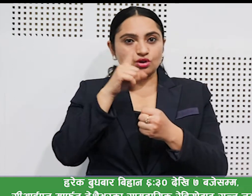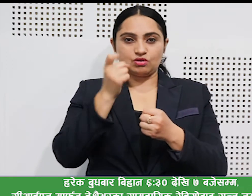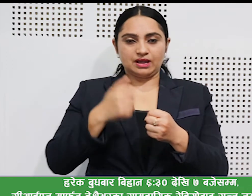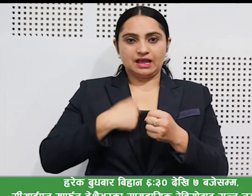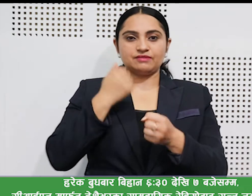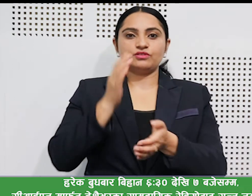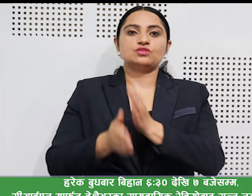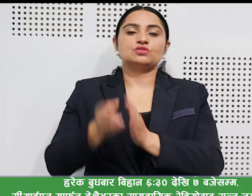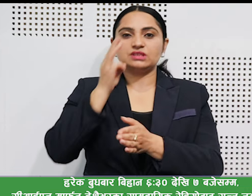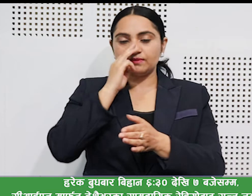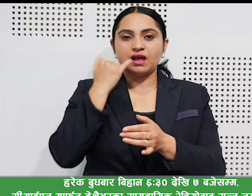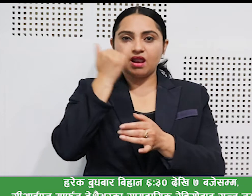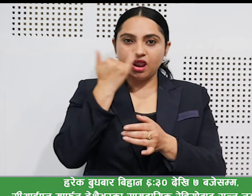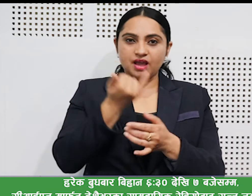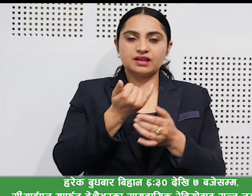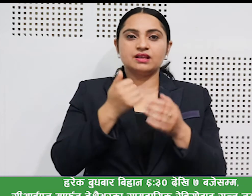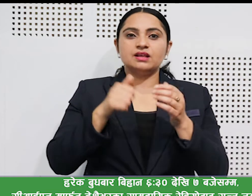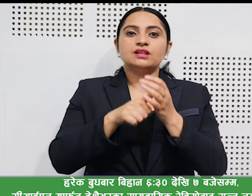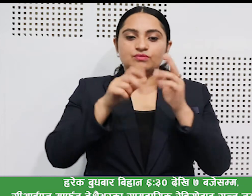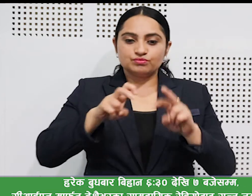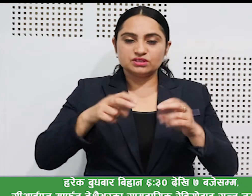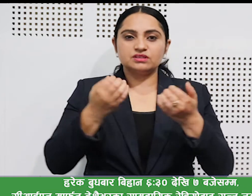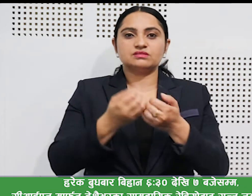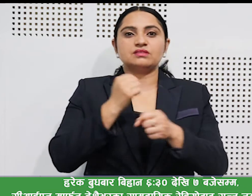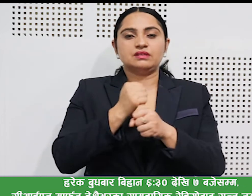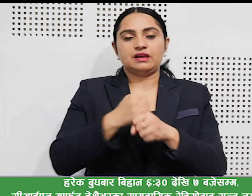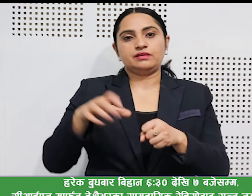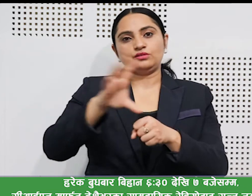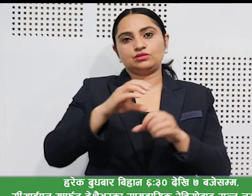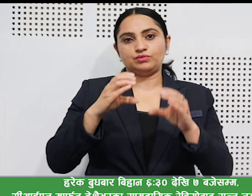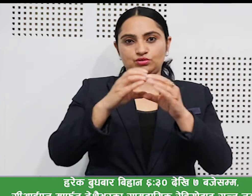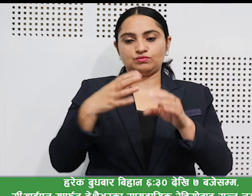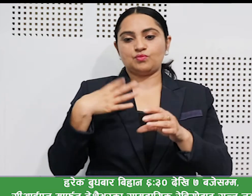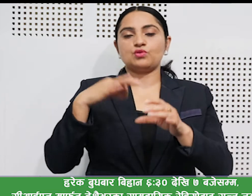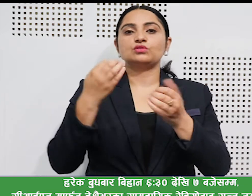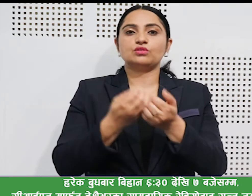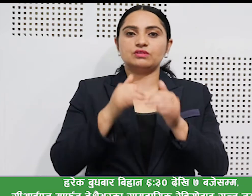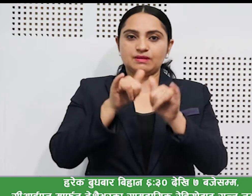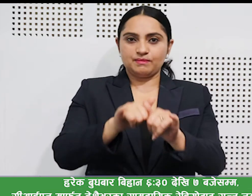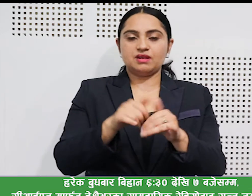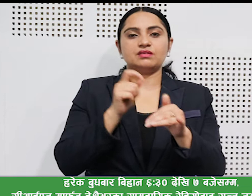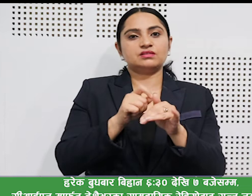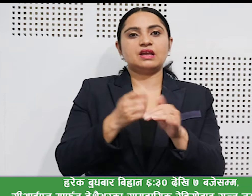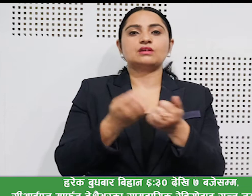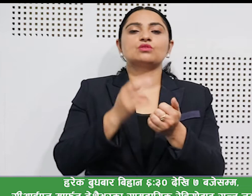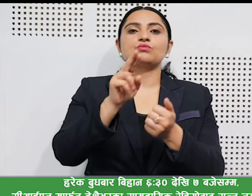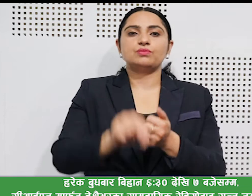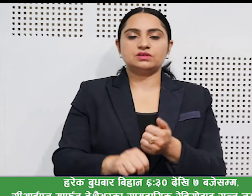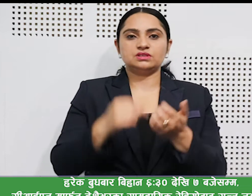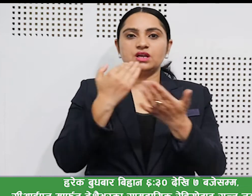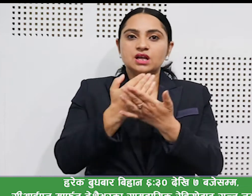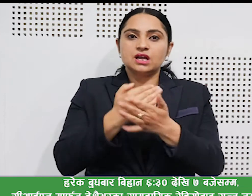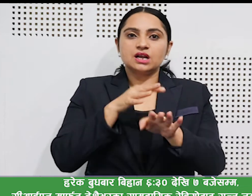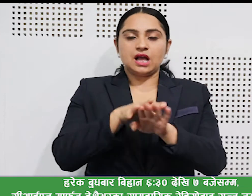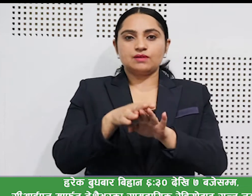आफ्ना योजनामा लैङ्गिक विश्लेषण गरी कार्यहरू सबै समुदायको प्रतिनिधित्व हुने गरी तय गरिनुपर्दछ। कार्यक्रमहरू